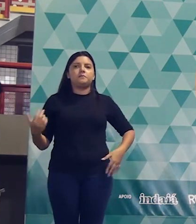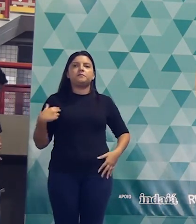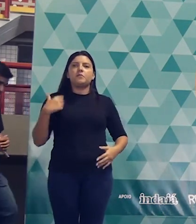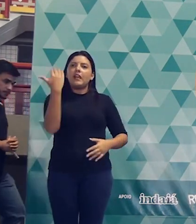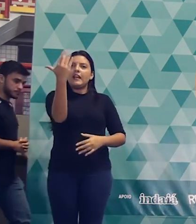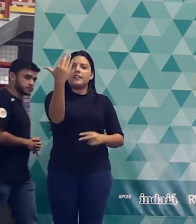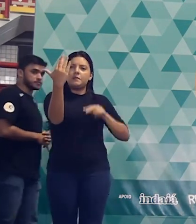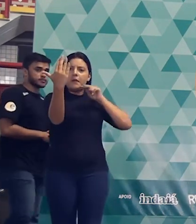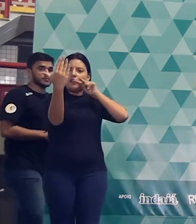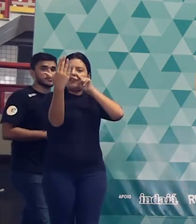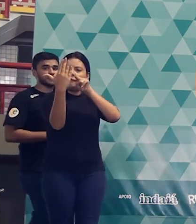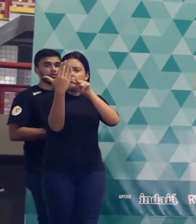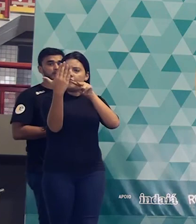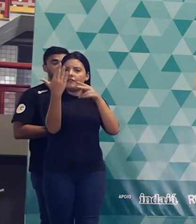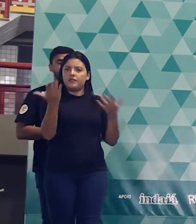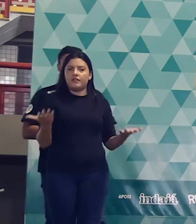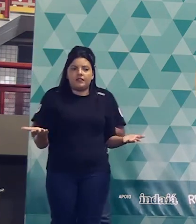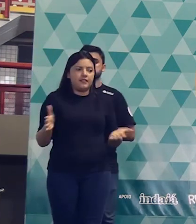não se vê.